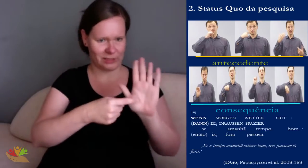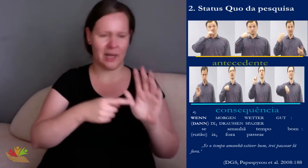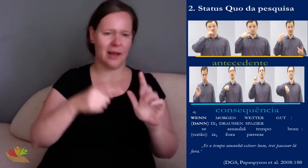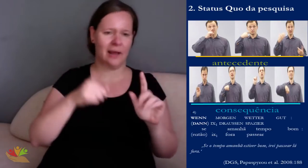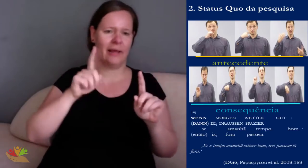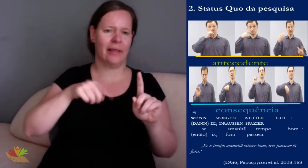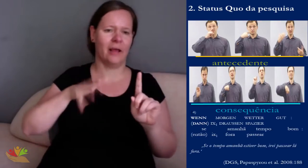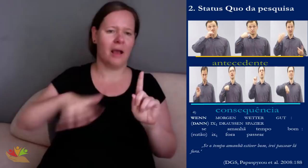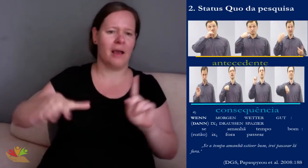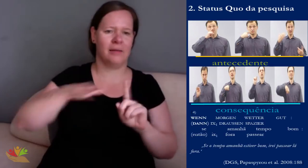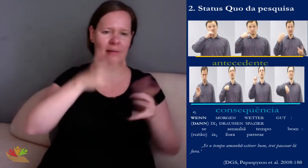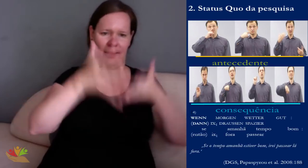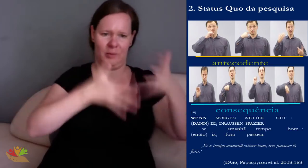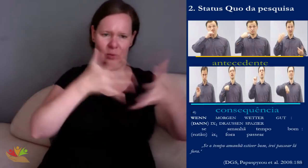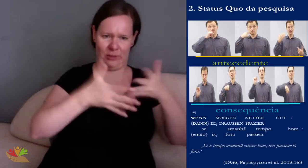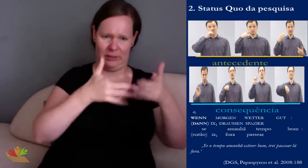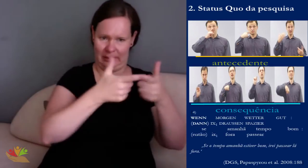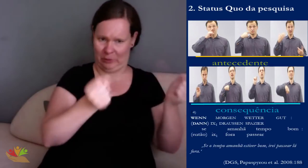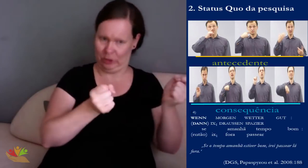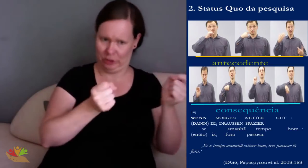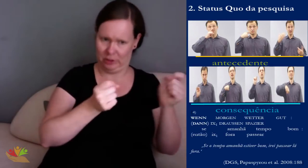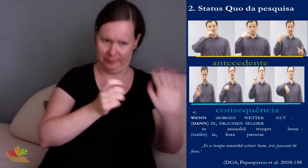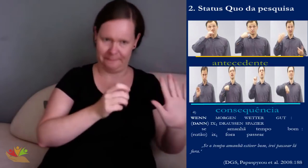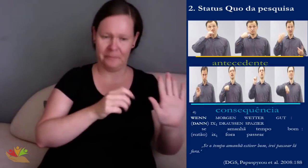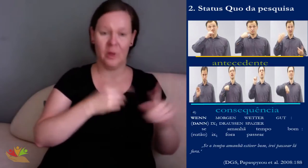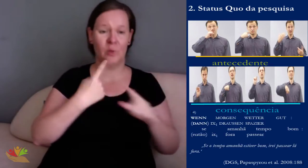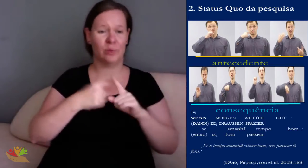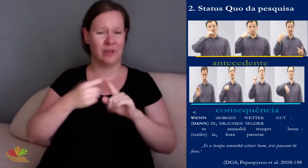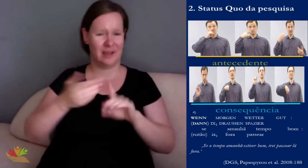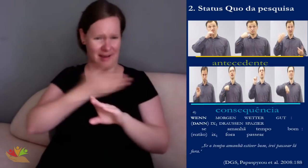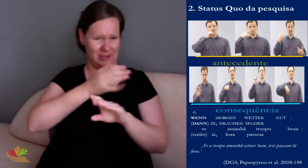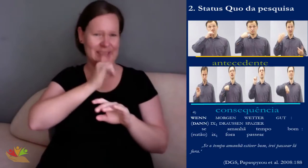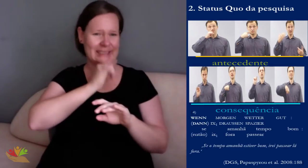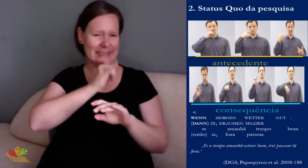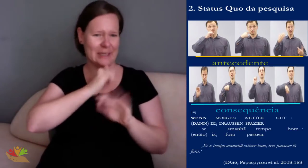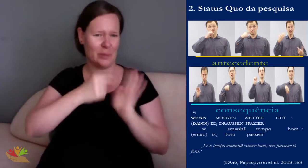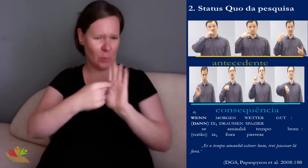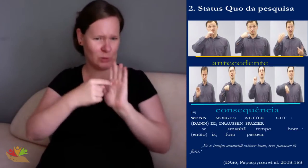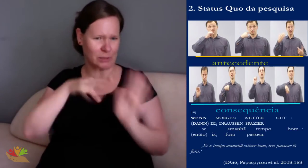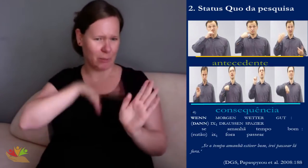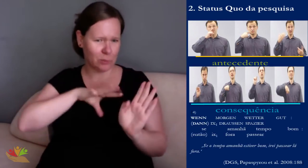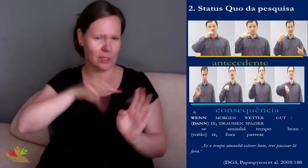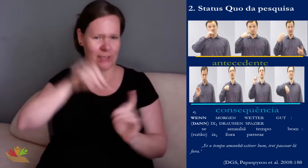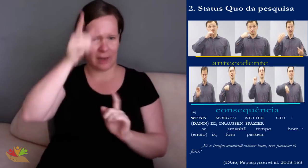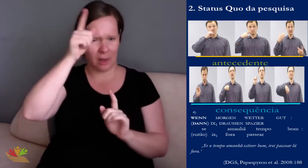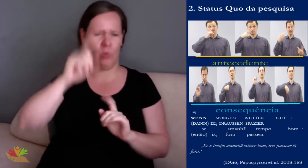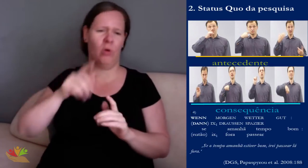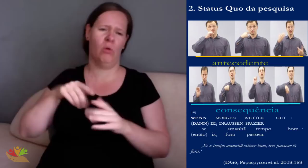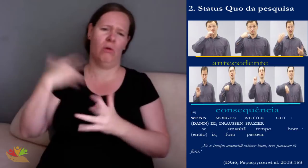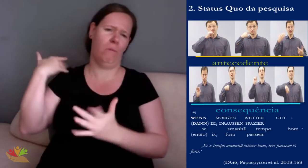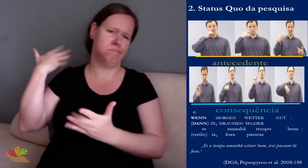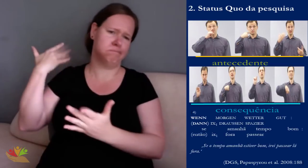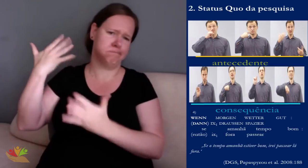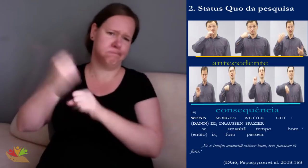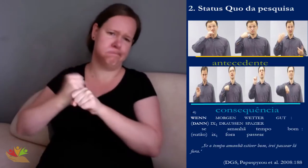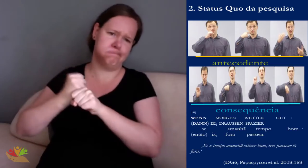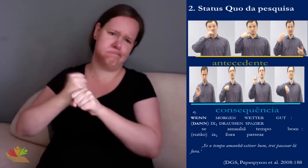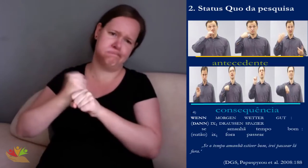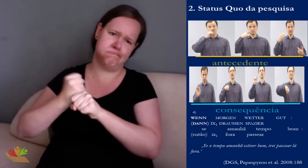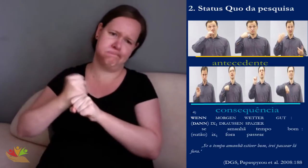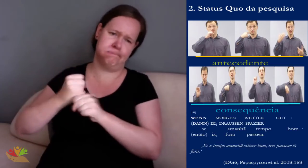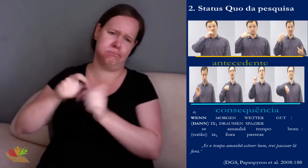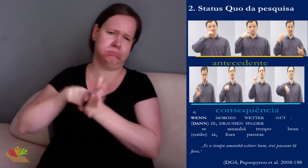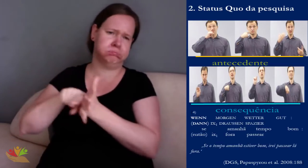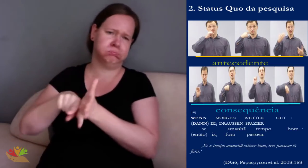Agora eu vou mostrar para vocês o que a linguística da língua de sinais já tem de pesquisa. Eu vou mostrar alguns exemplos também em português